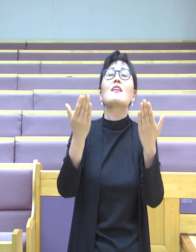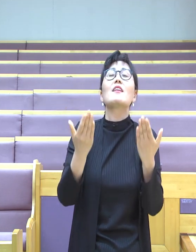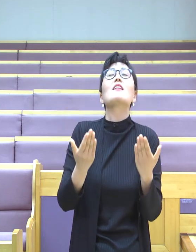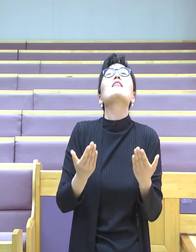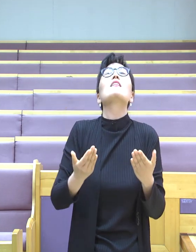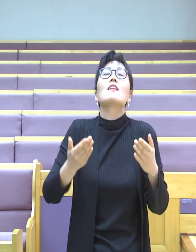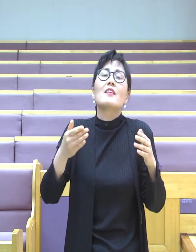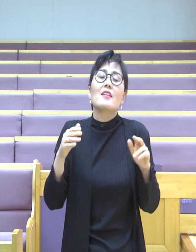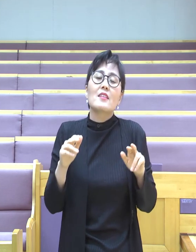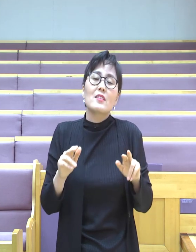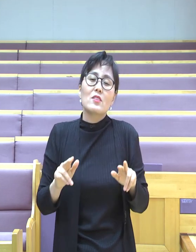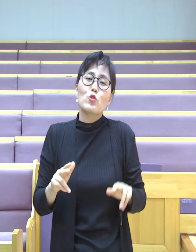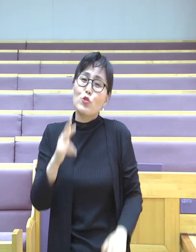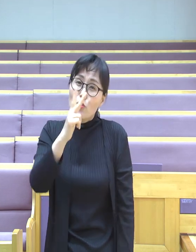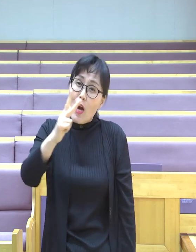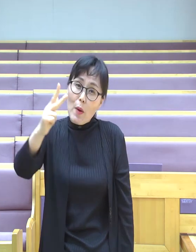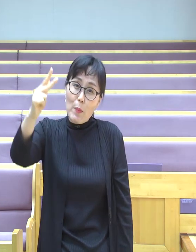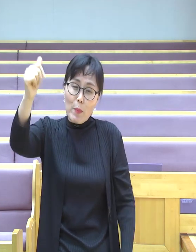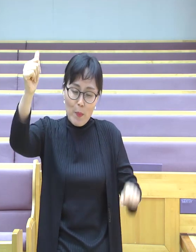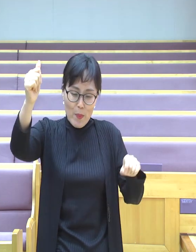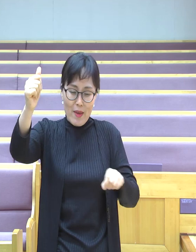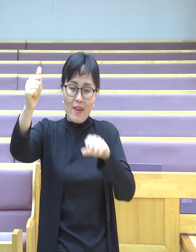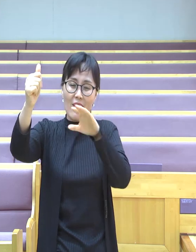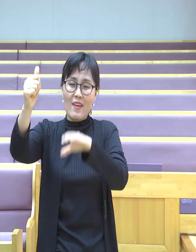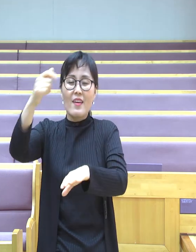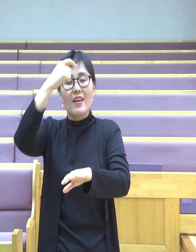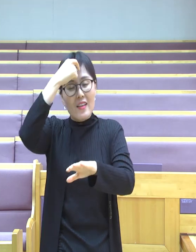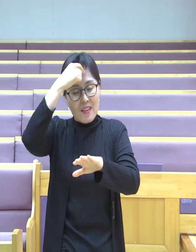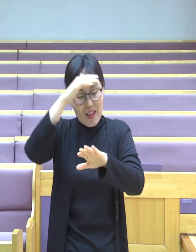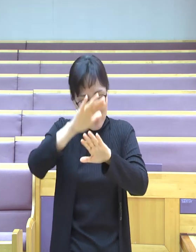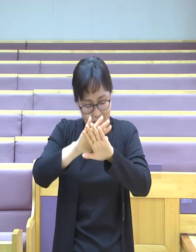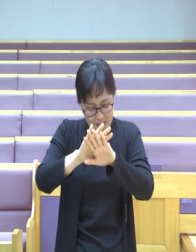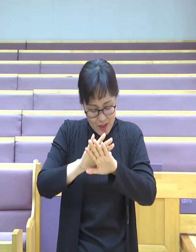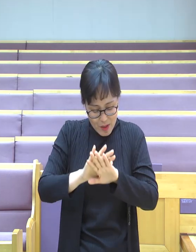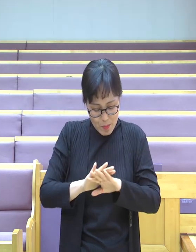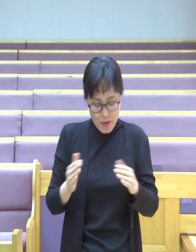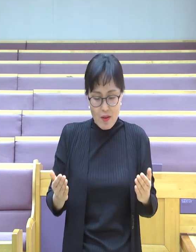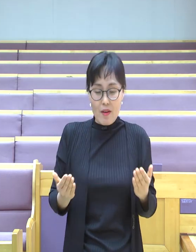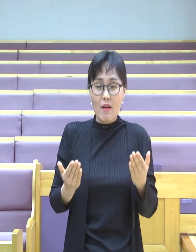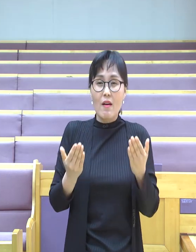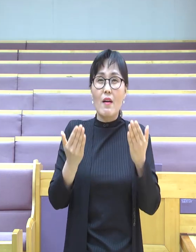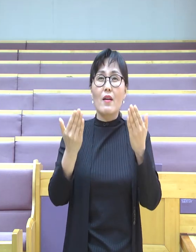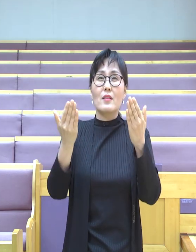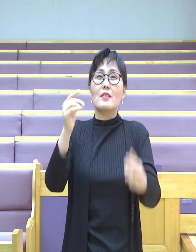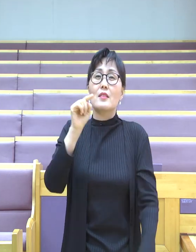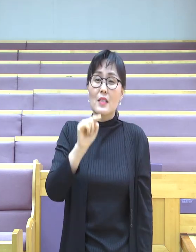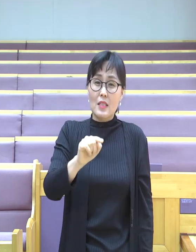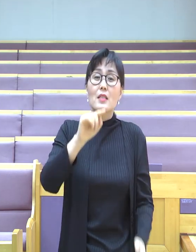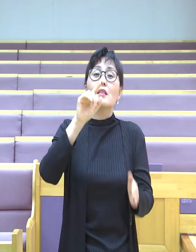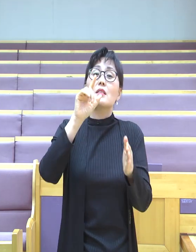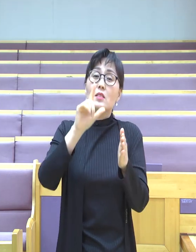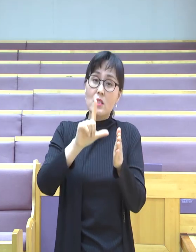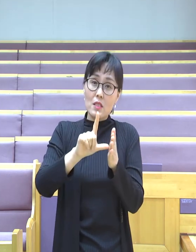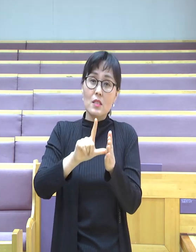하니 주 앞에 나 예배하는